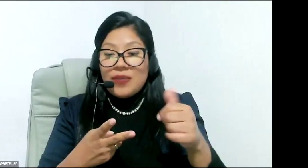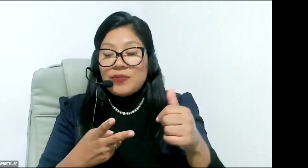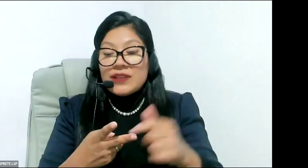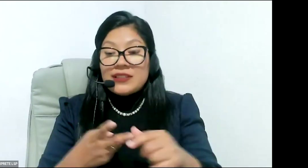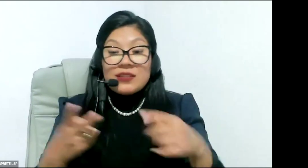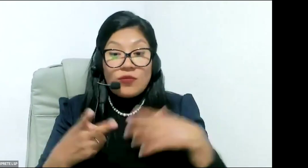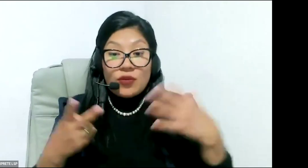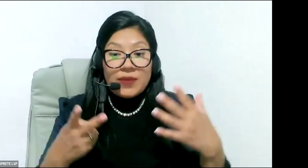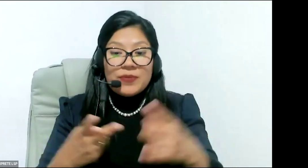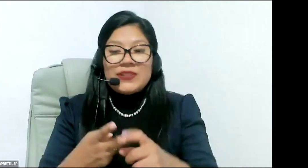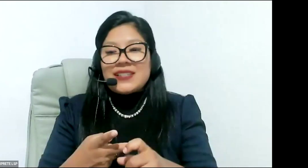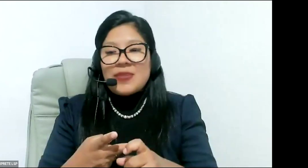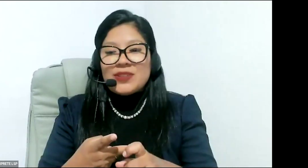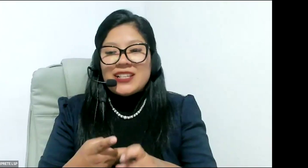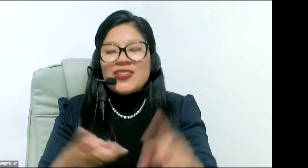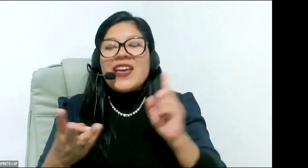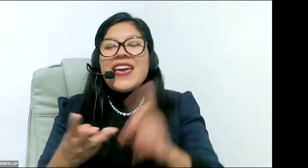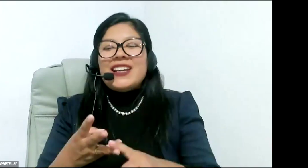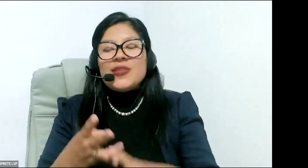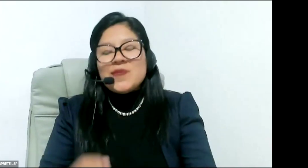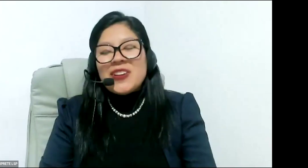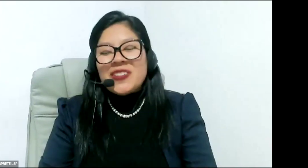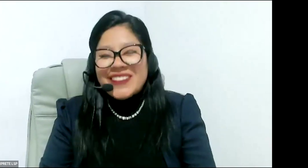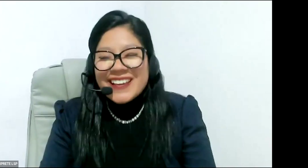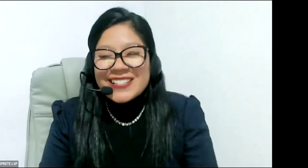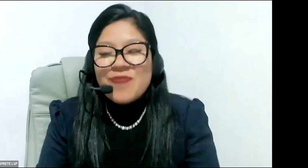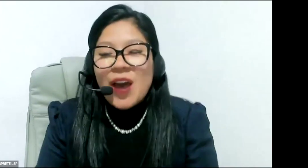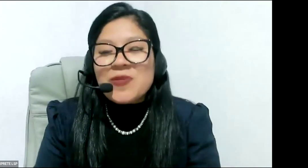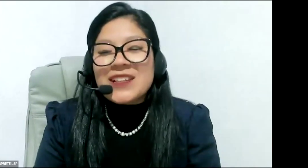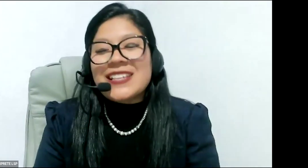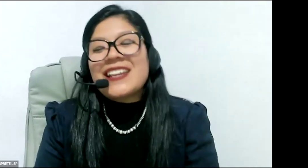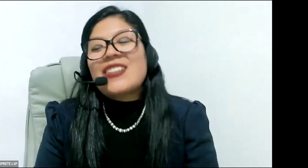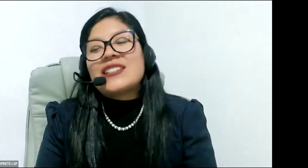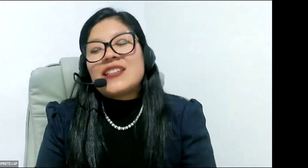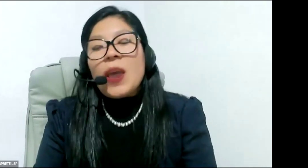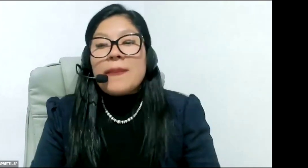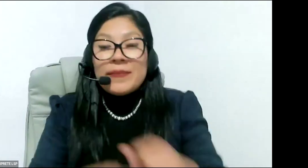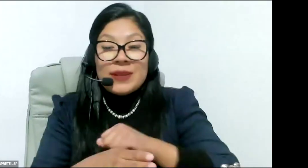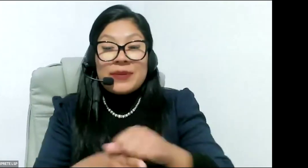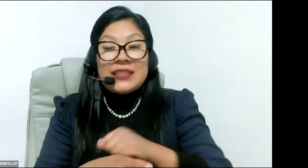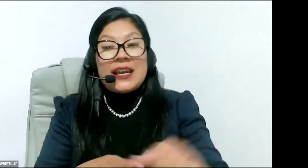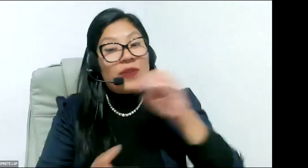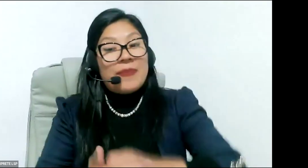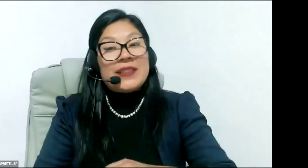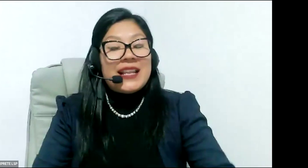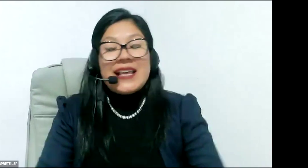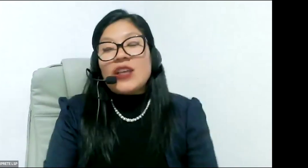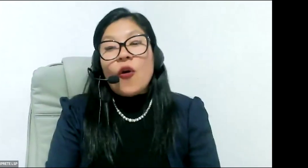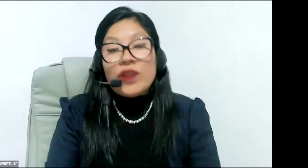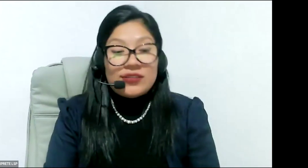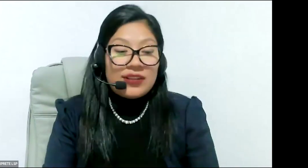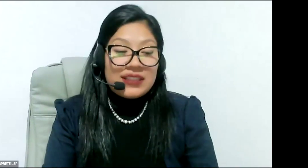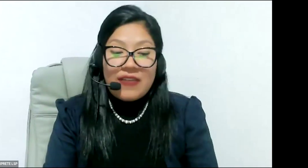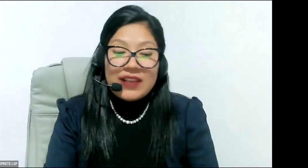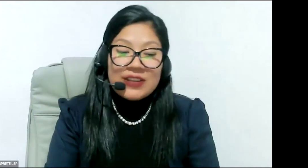dos 10 provincias u otras provincias que hemos hecho y número tres vamos a hacer las vamos a practicar nuevamente